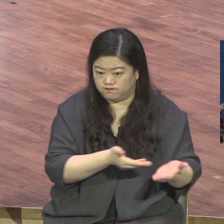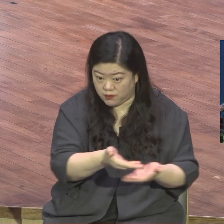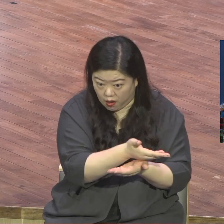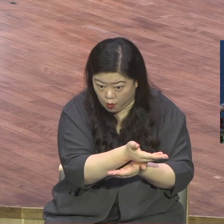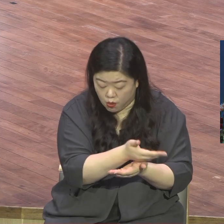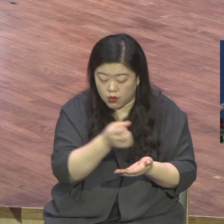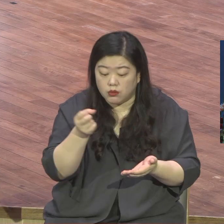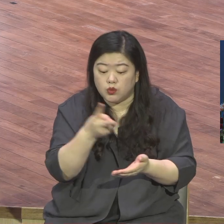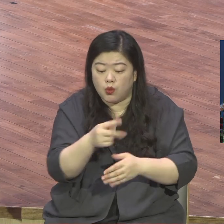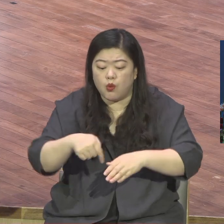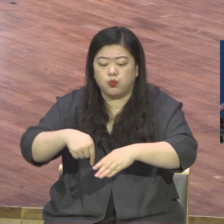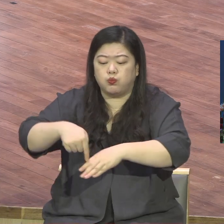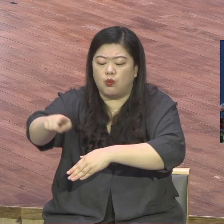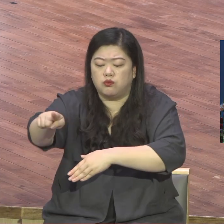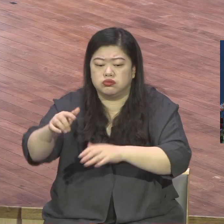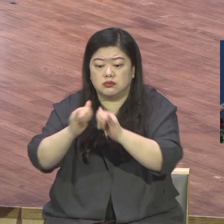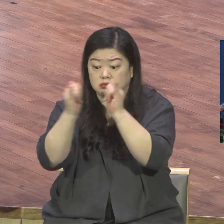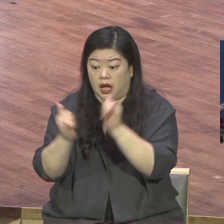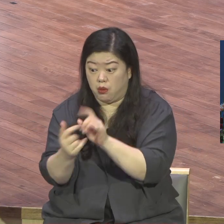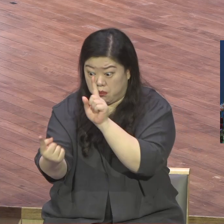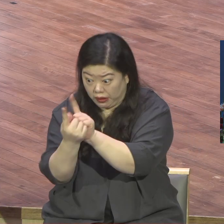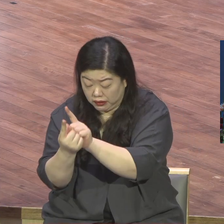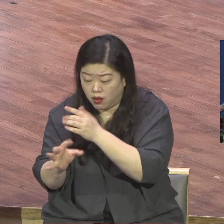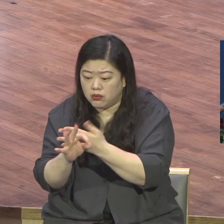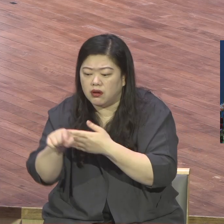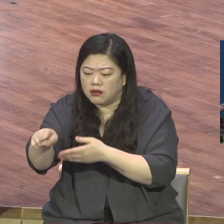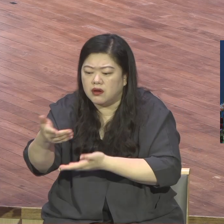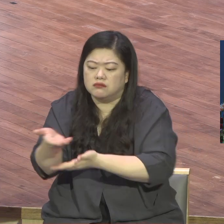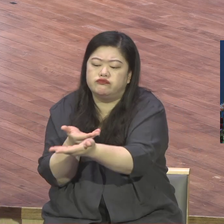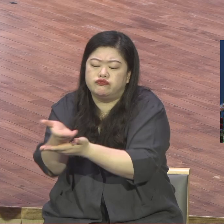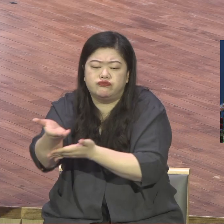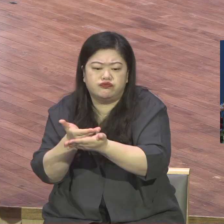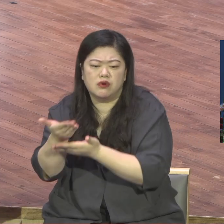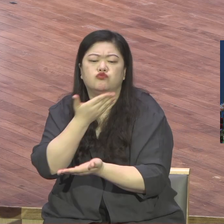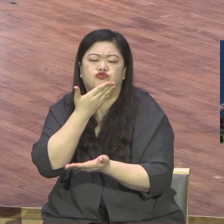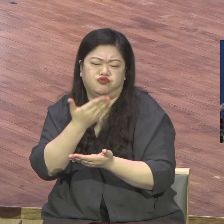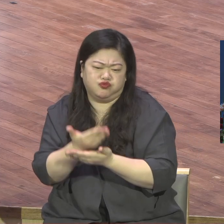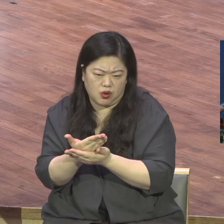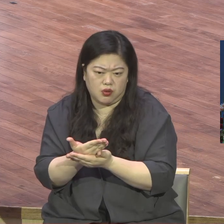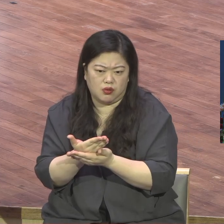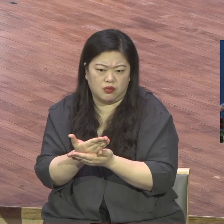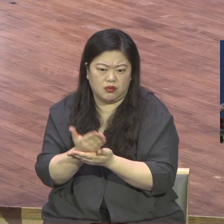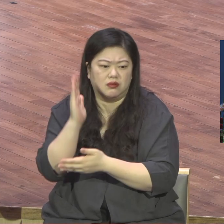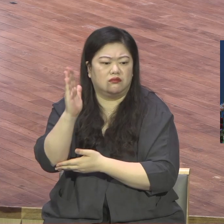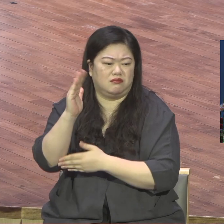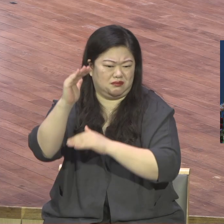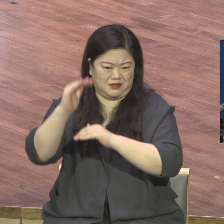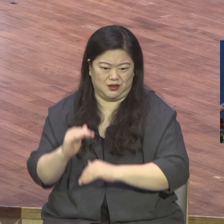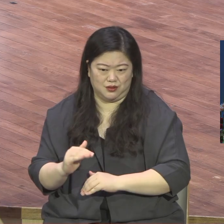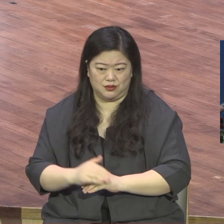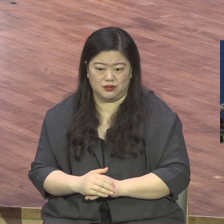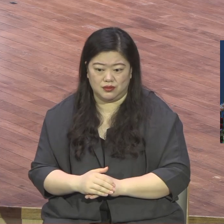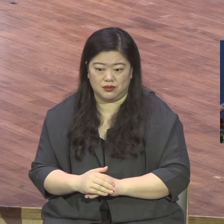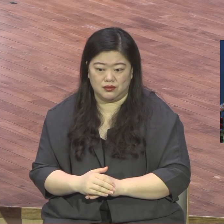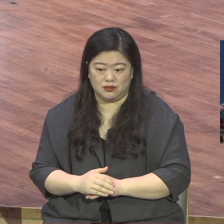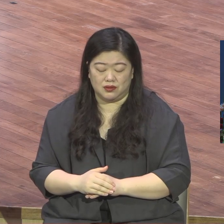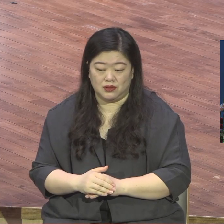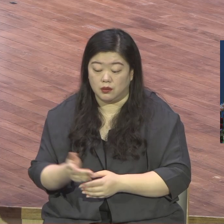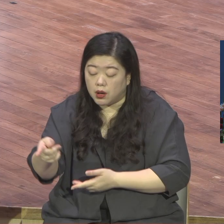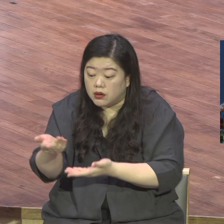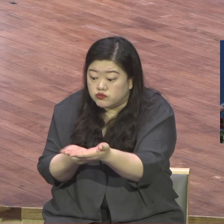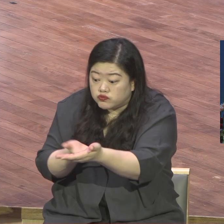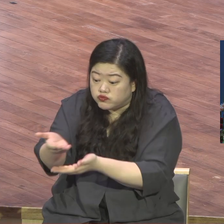불신자들과의 관계를 어떻게 해야 하는지를 말씀하고 있어요. 그 핵심이 예수 그리스도의 사랑이